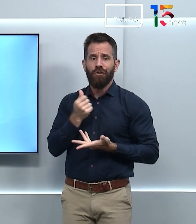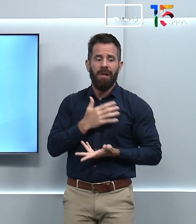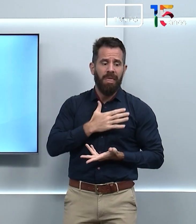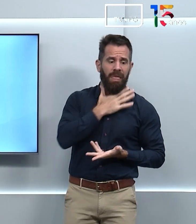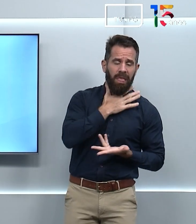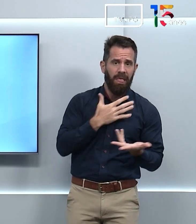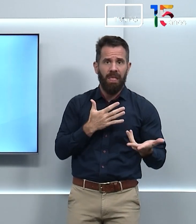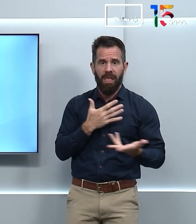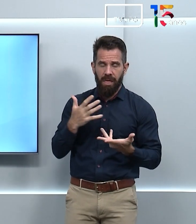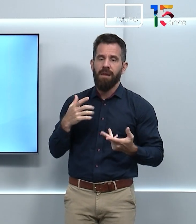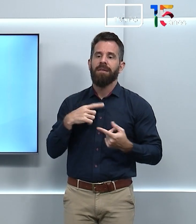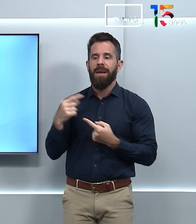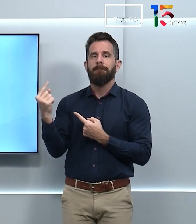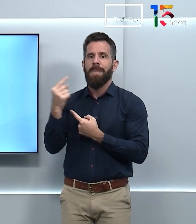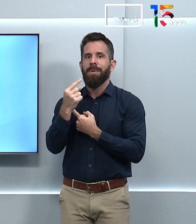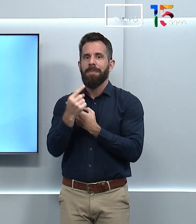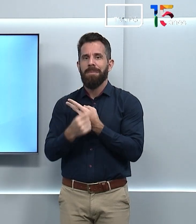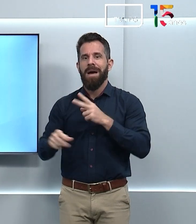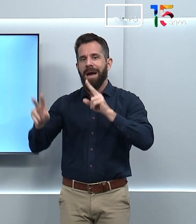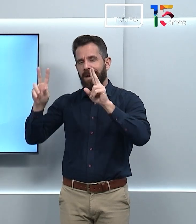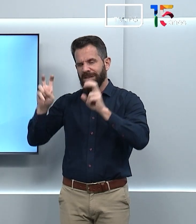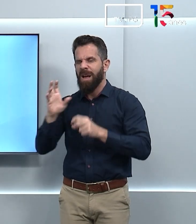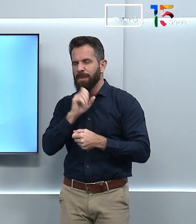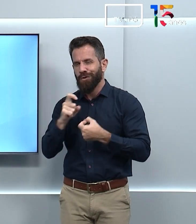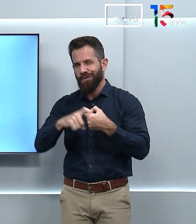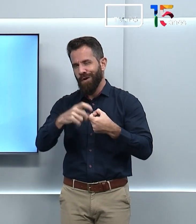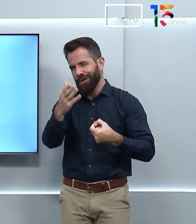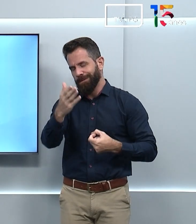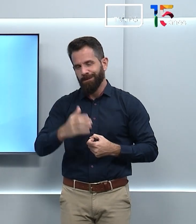gente fala sobre esses e outros assuntos daqui a pouco.